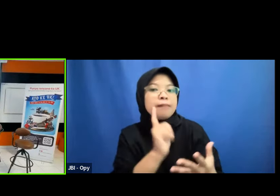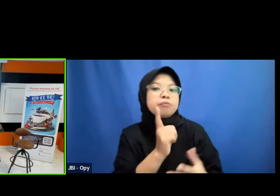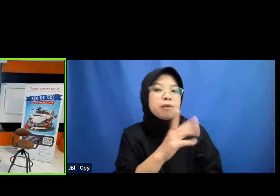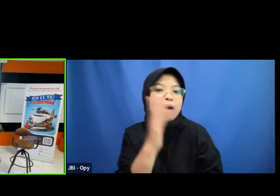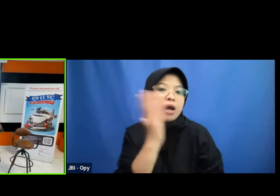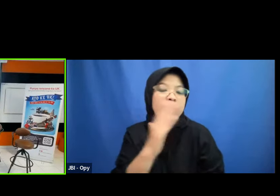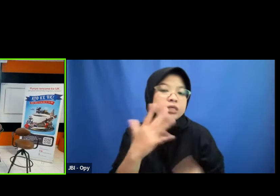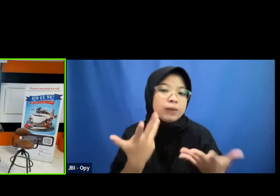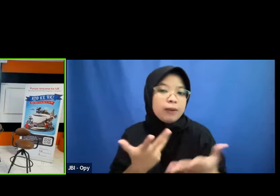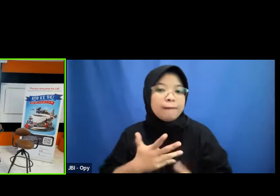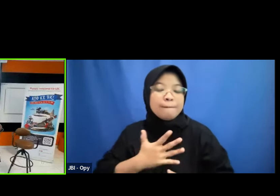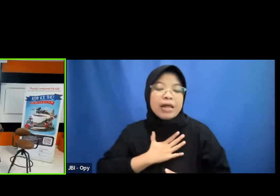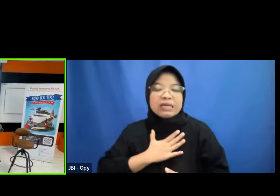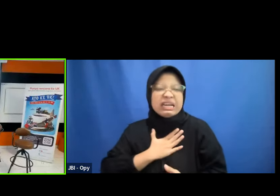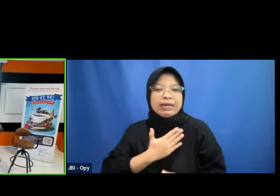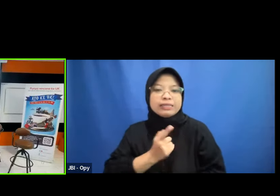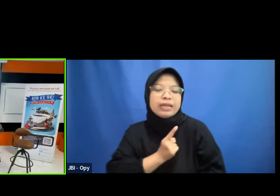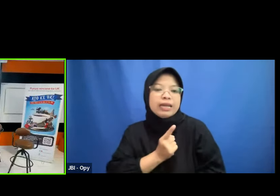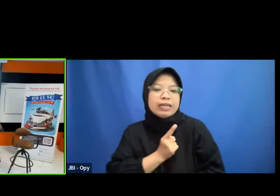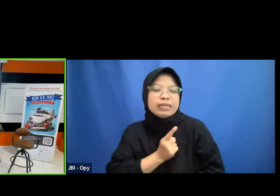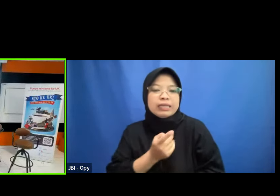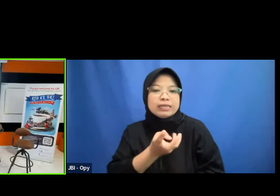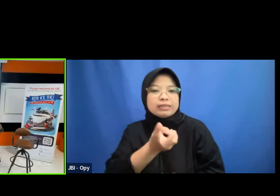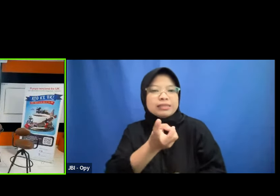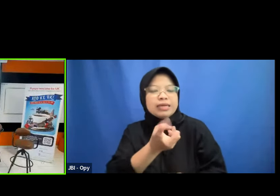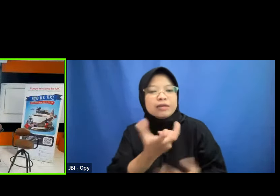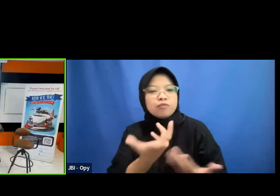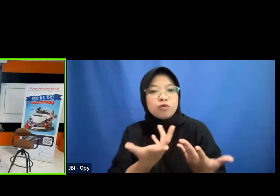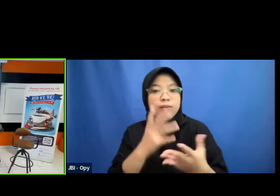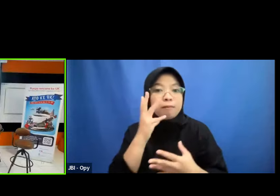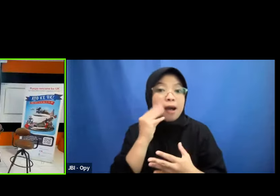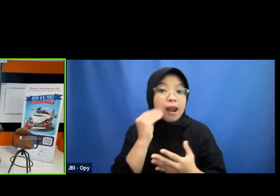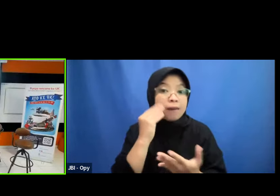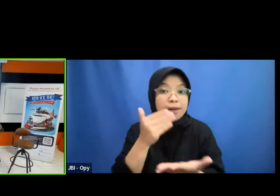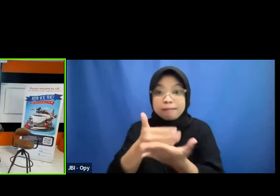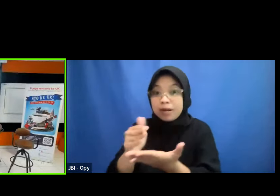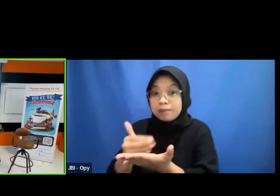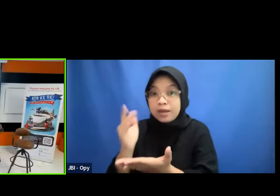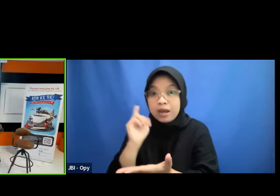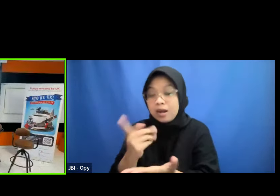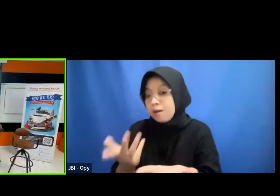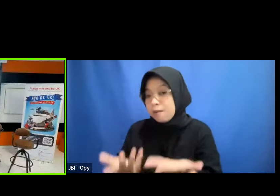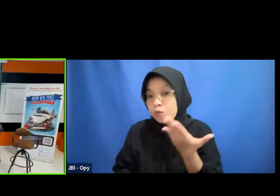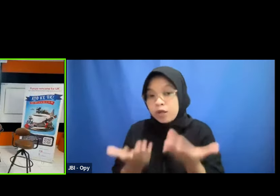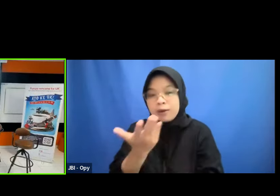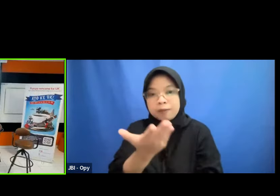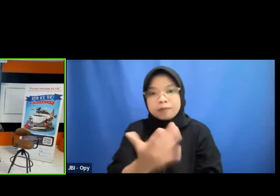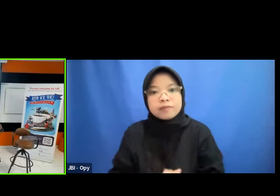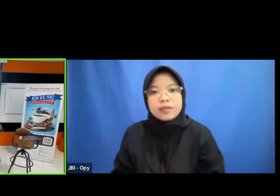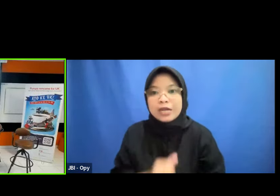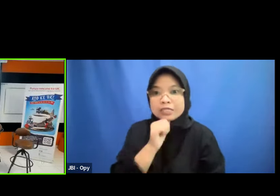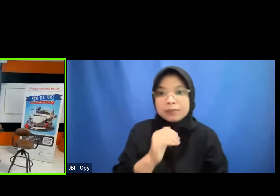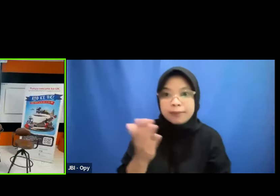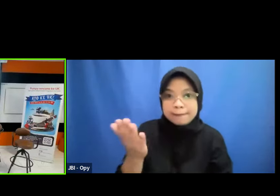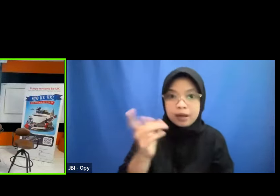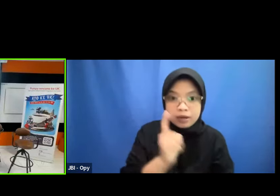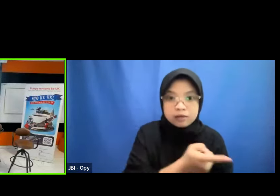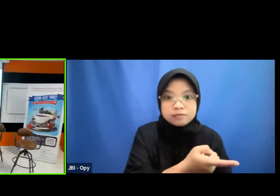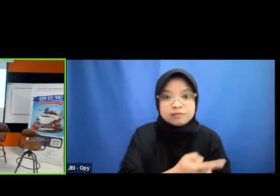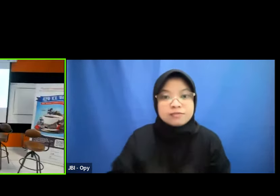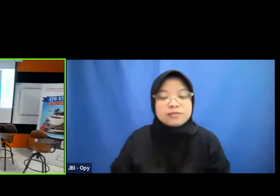Gu aku mungkin penasaran sedikit e kalau misalkan teman-teman ada yang mau sharing atau Oh oke